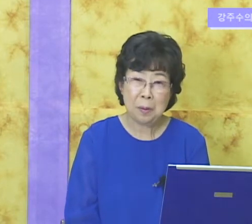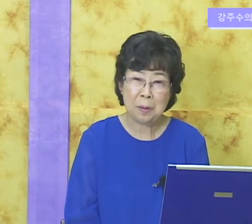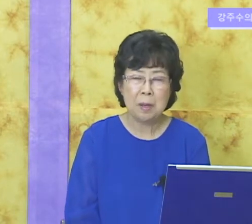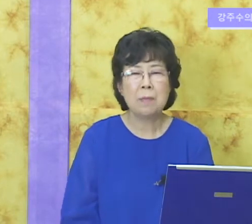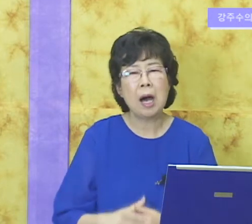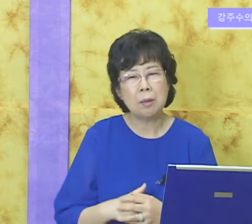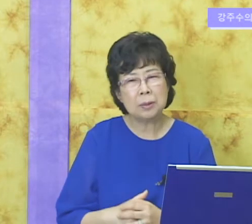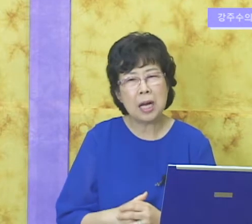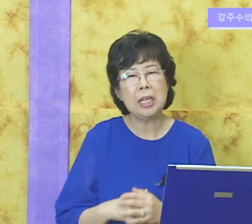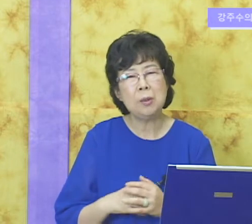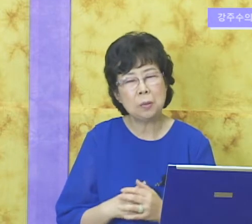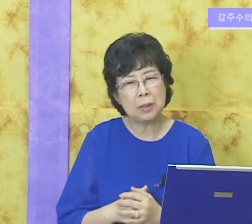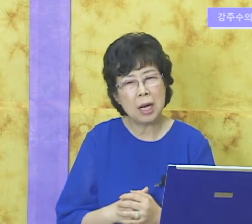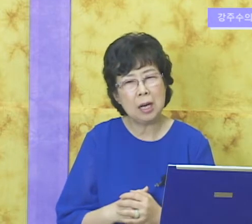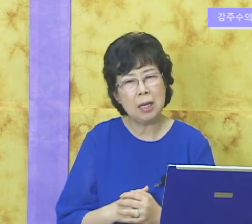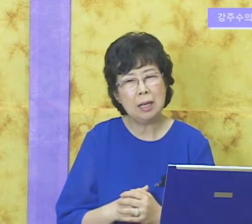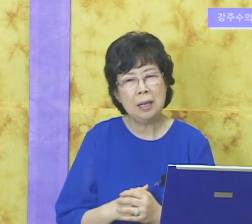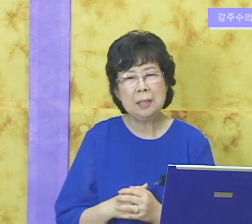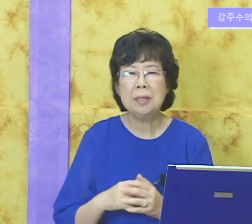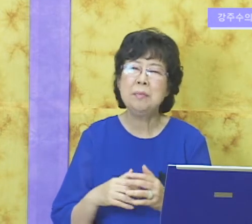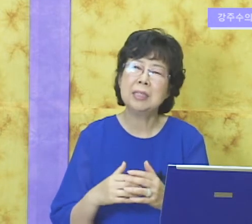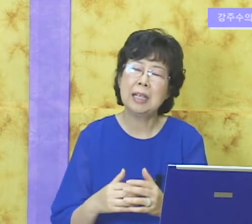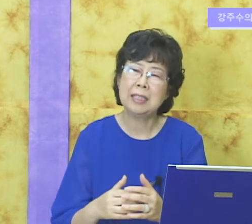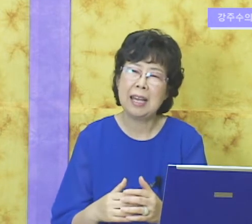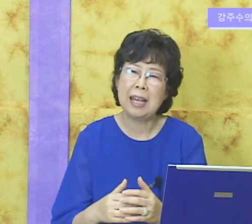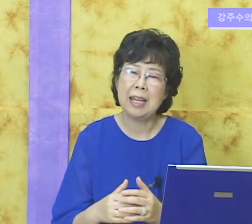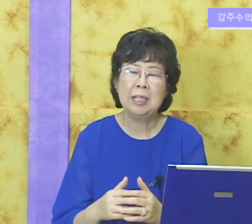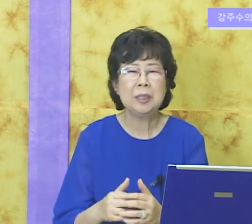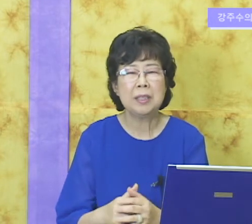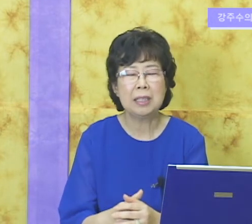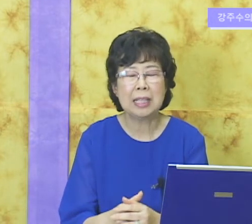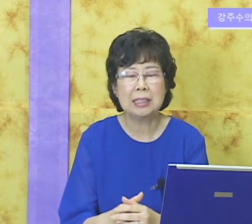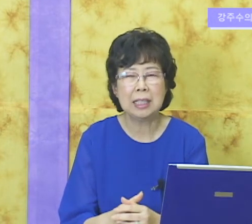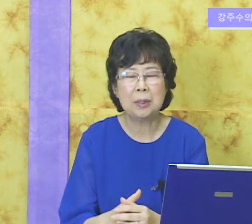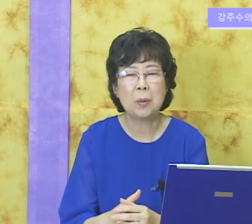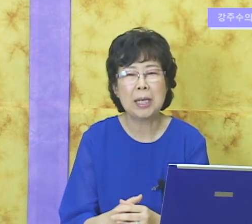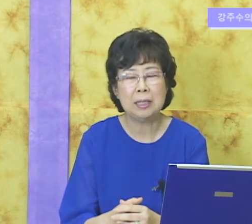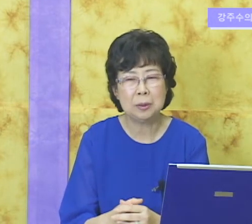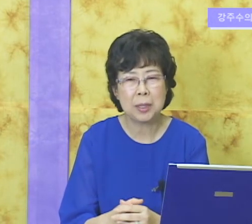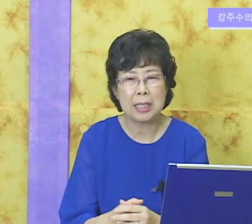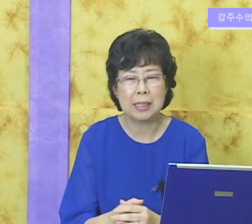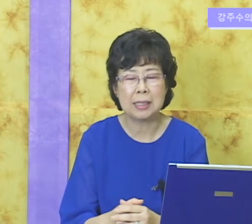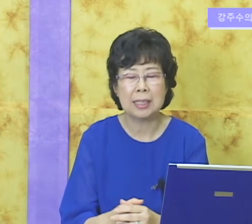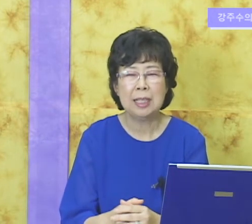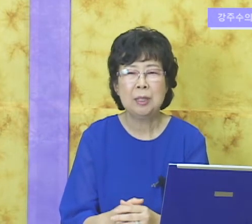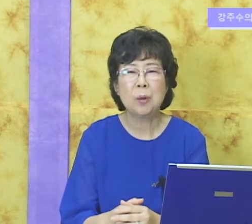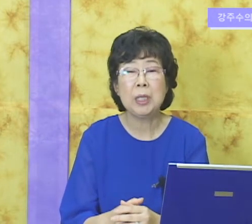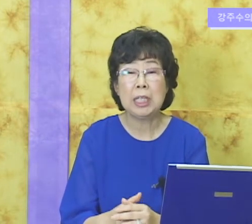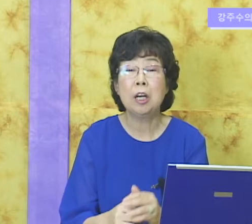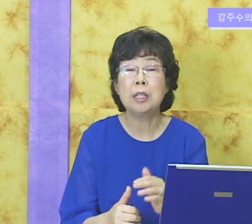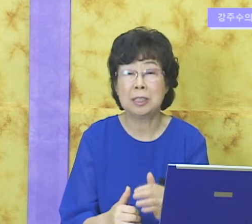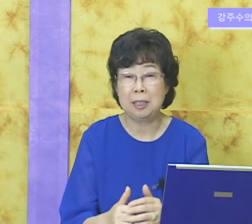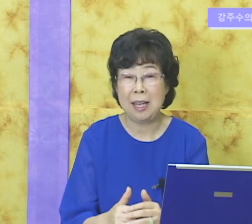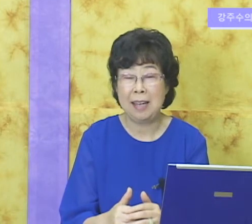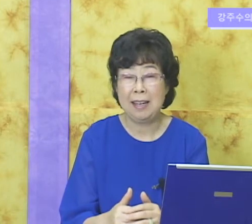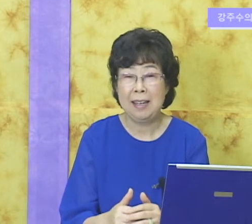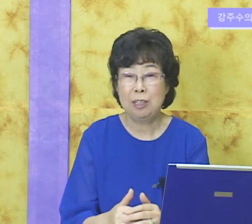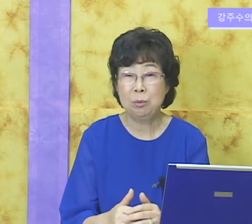간혹 9살, 7살, 10몇 살 때 청력을 상실한 농아인들 중에는 본인이 어렸을 때